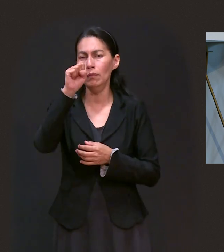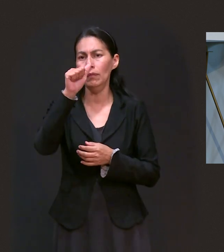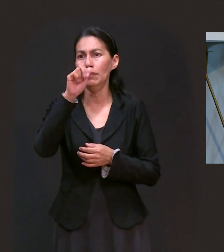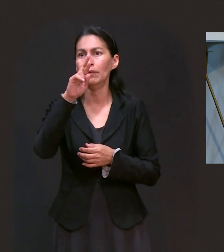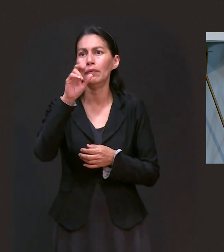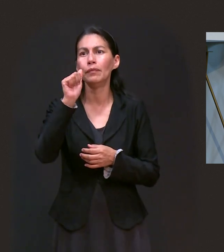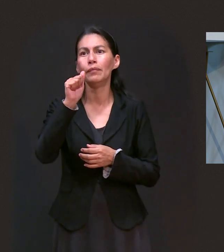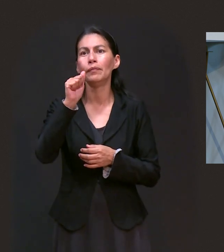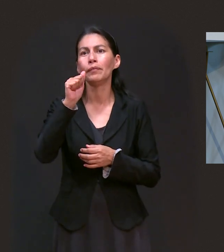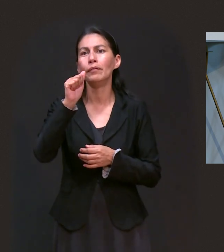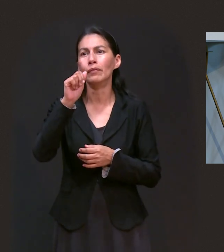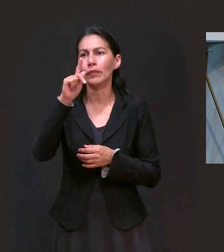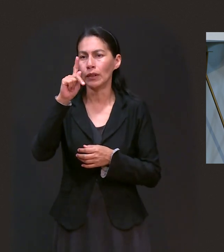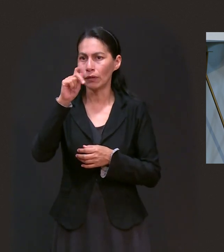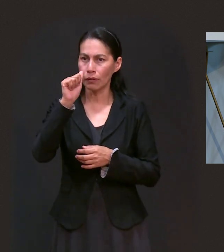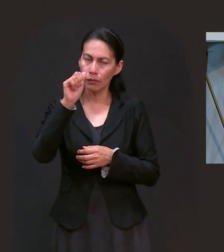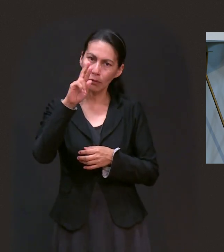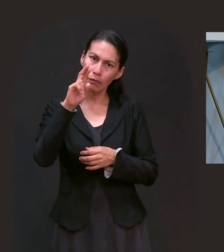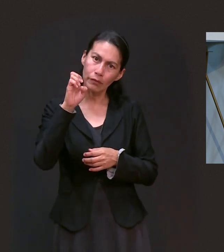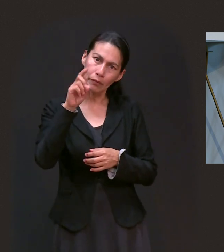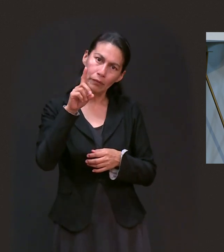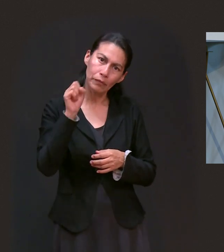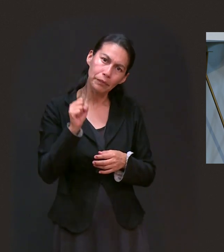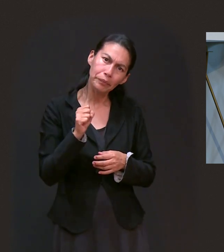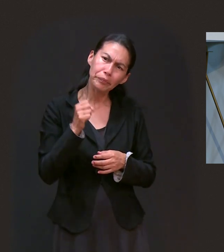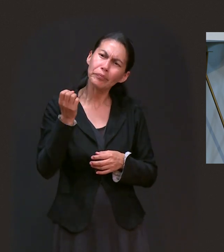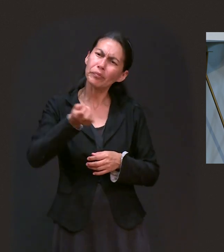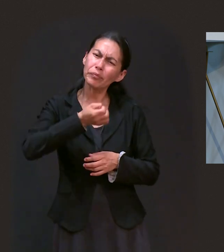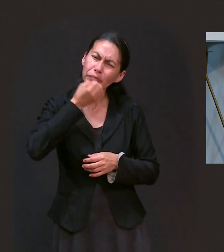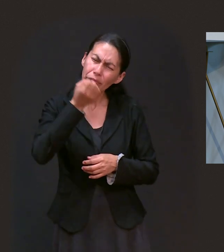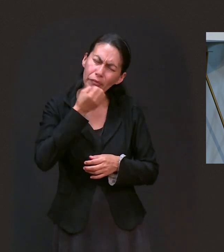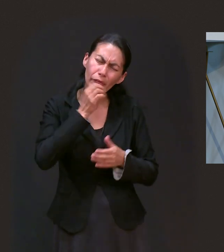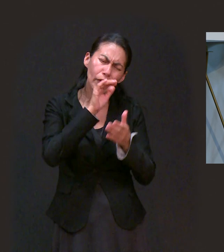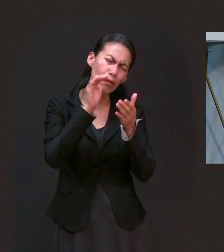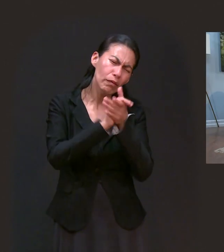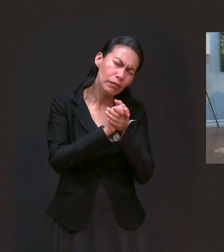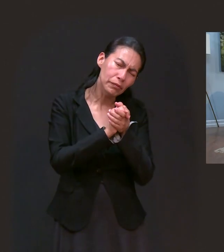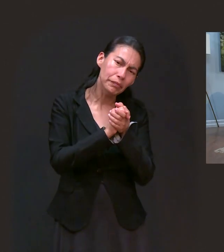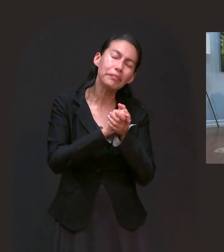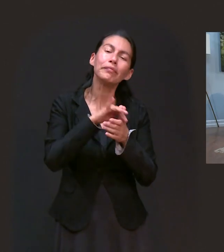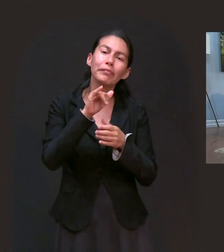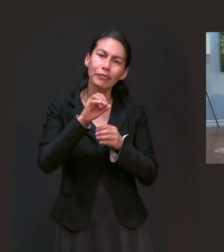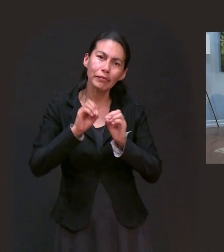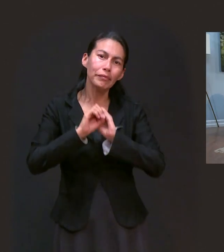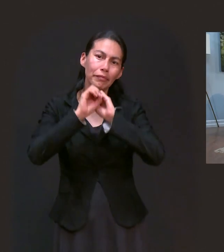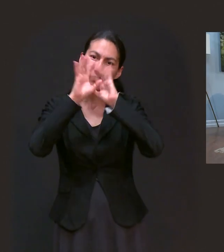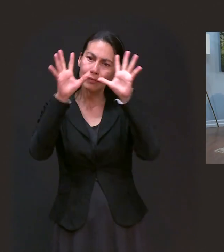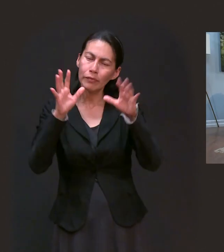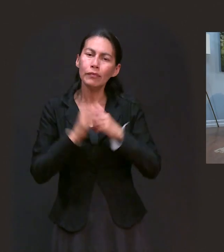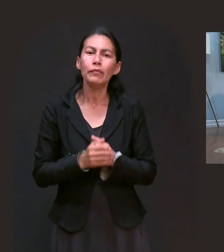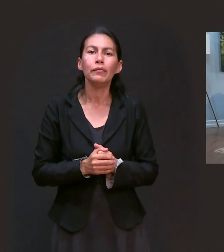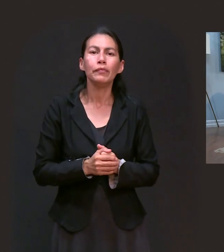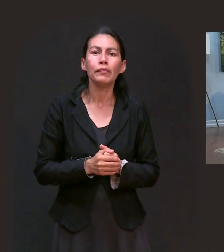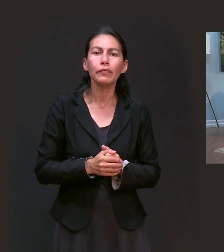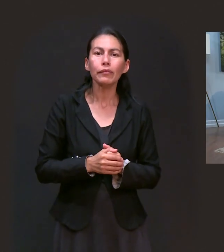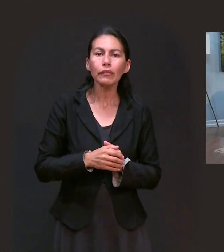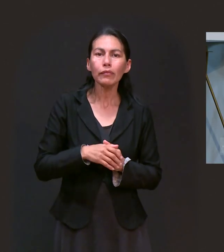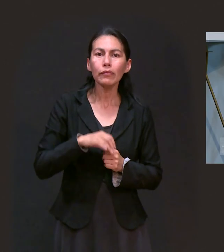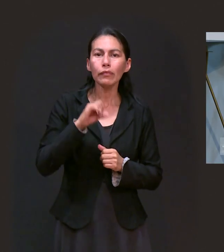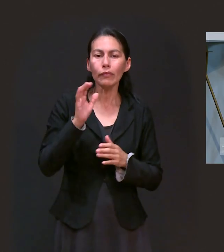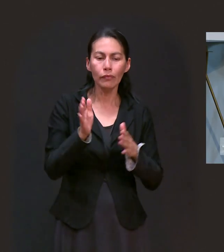sara paredes oración por el matrimonio de gioja claro que sí debemos orar por los matrimonios